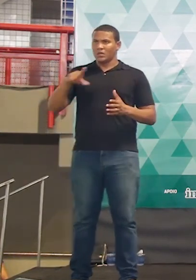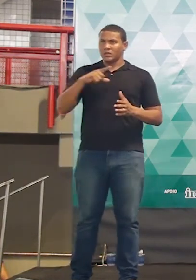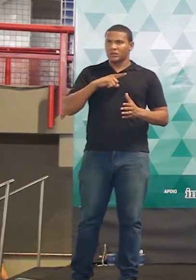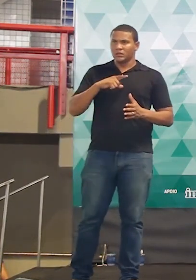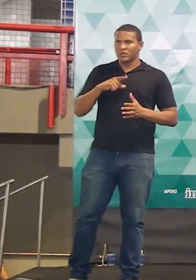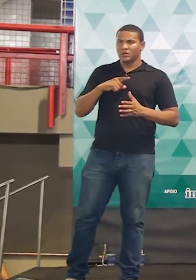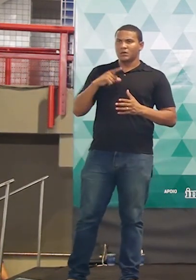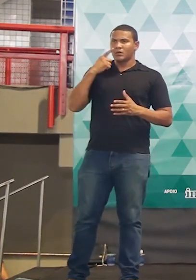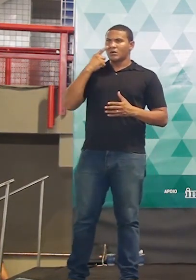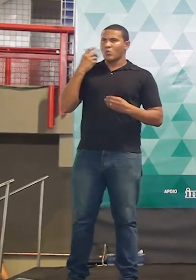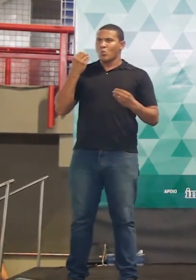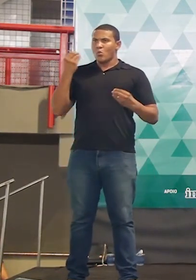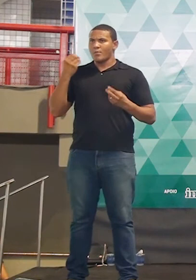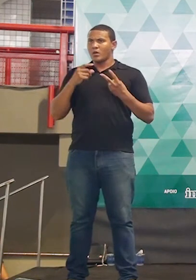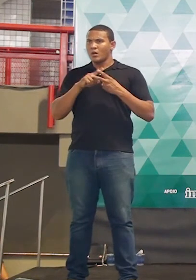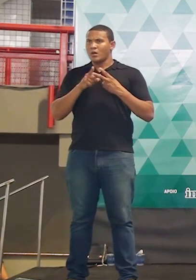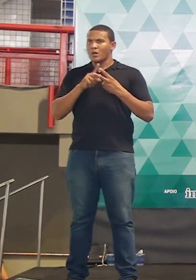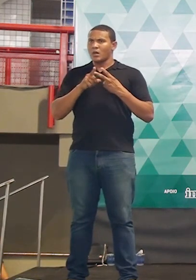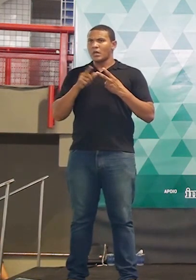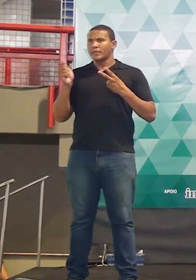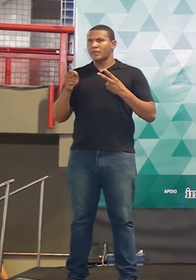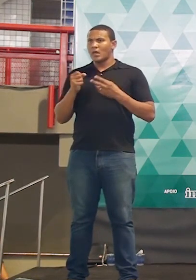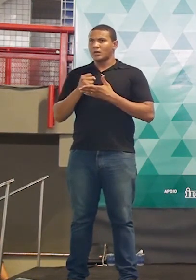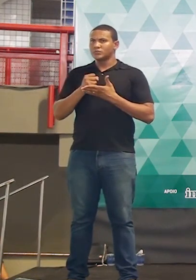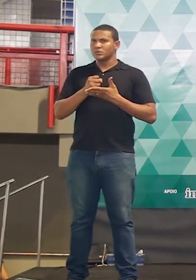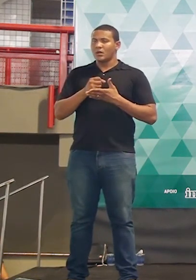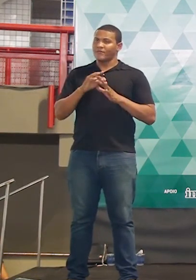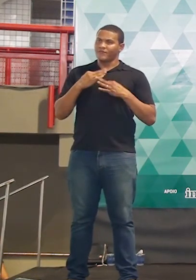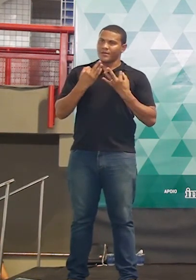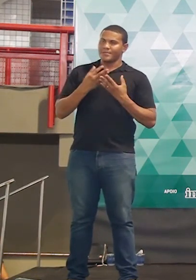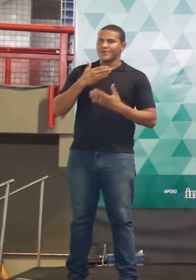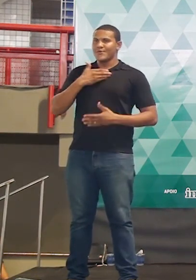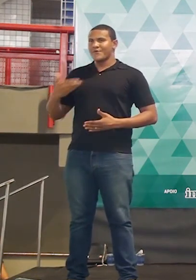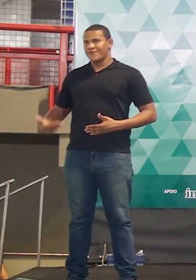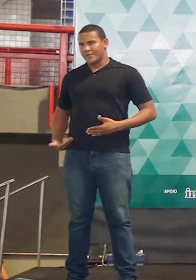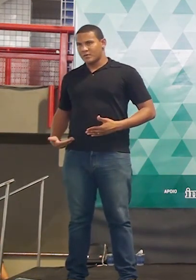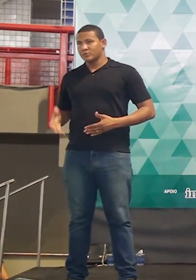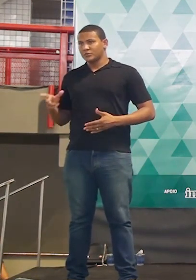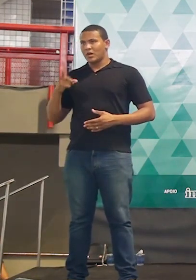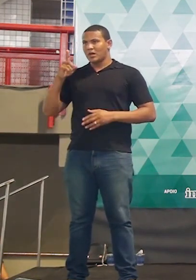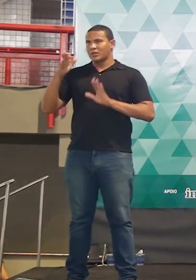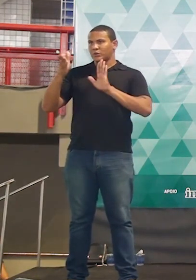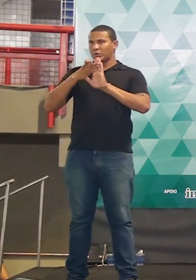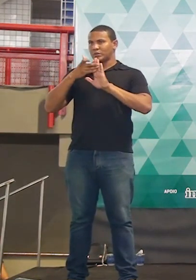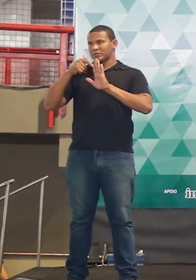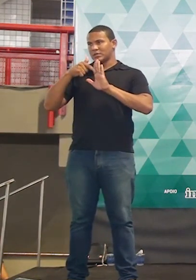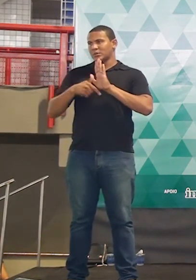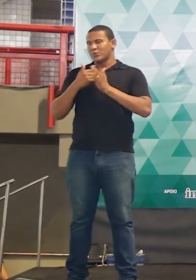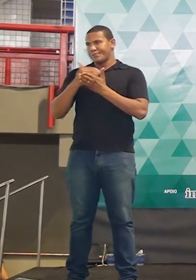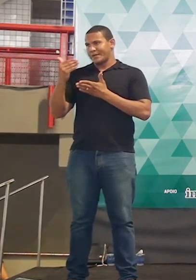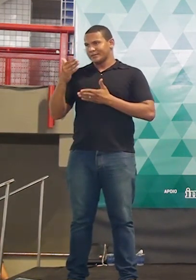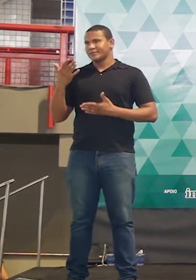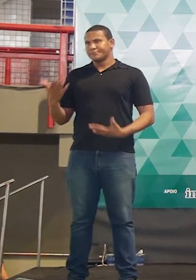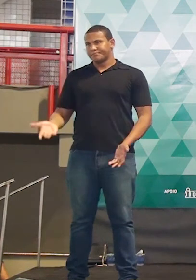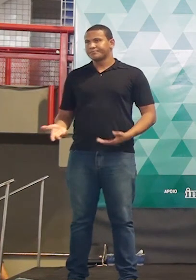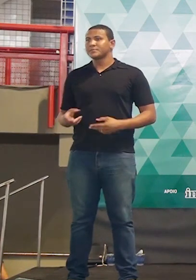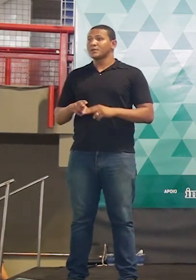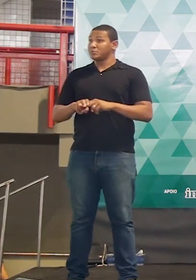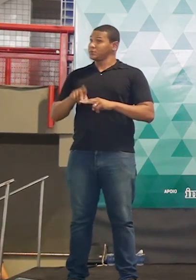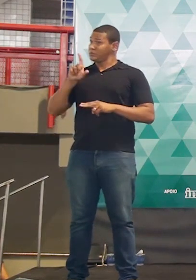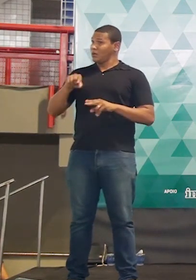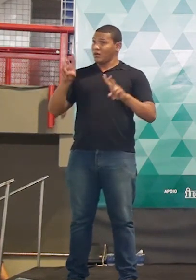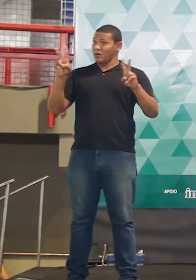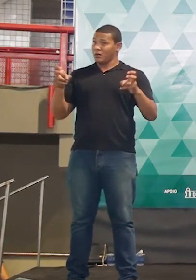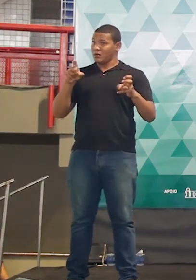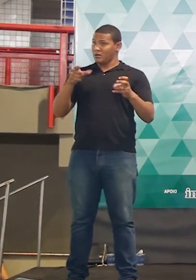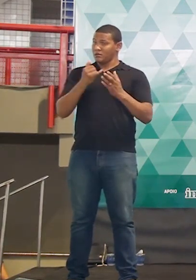instituições que podem ajudar a resolver, governo e família, lá na introdução. tá? Então, a introdução é